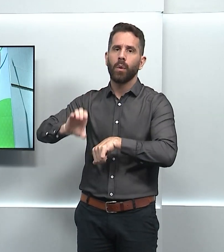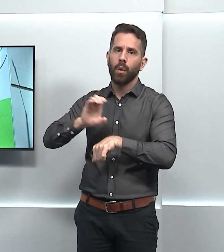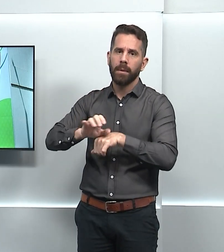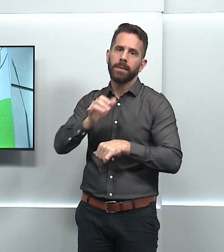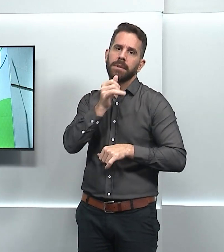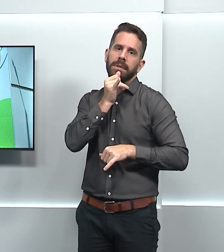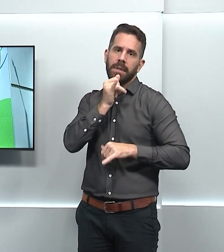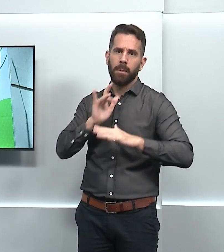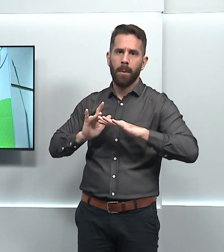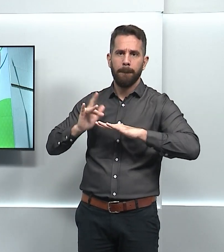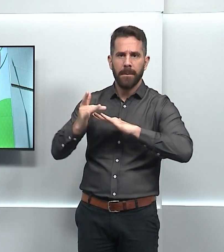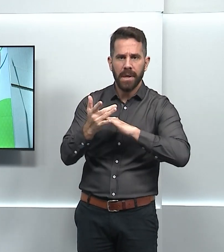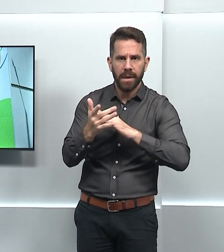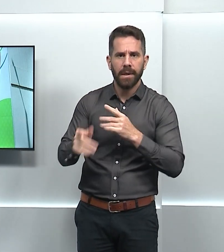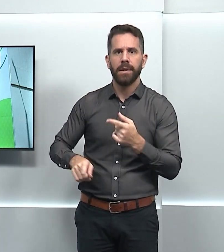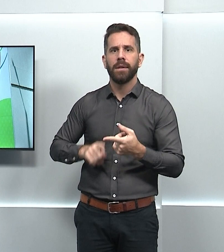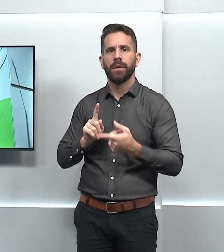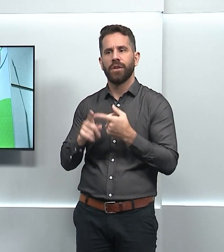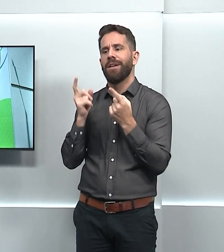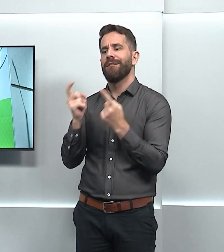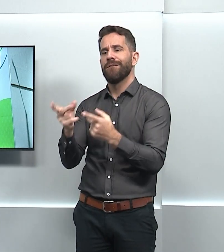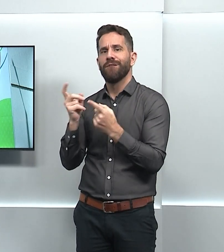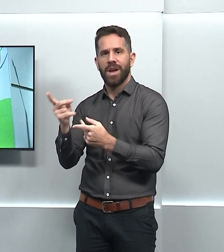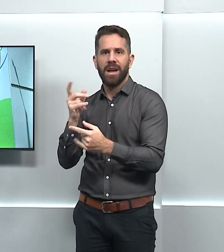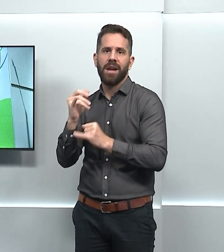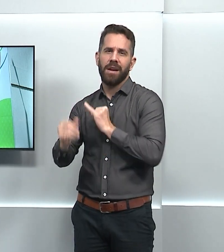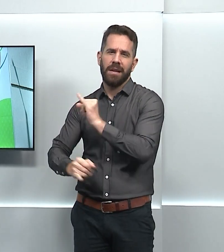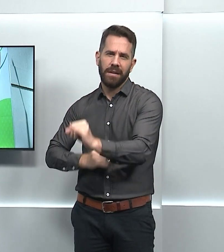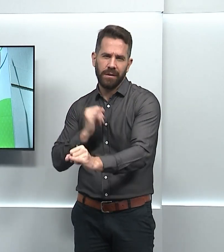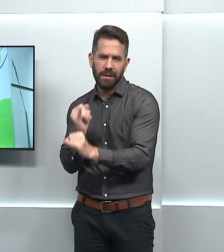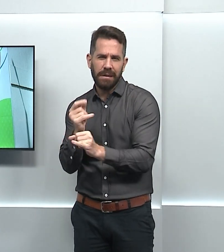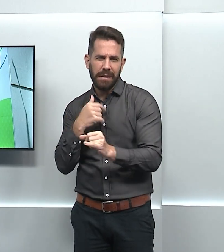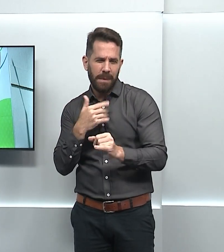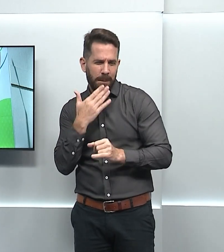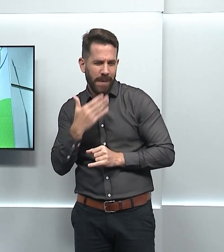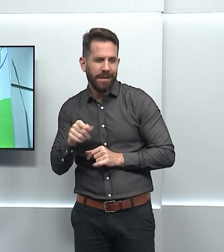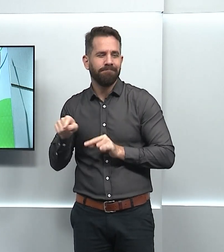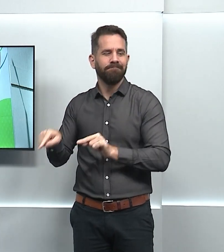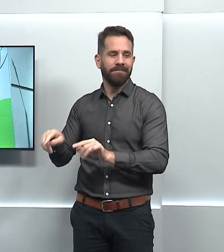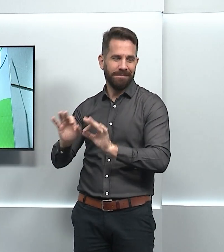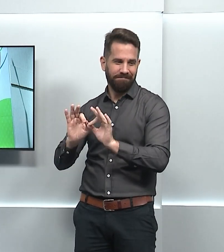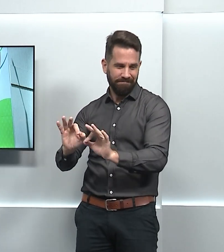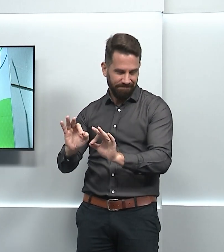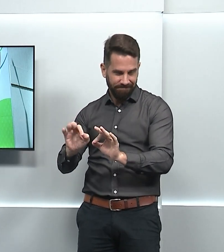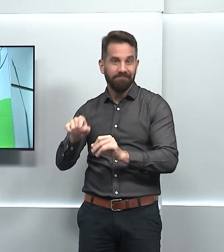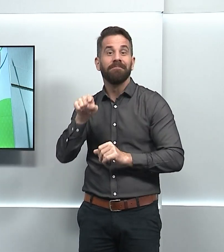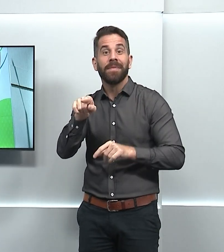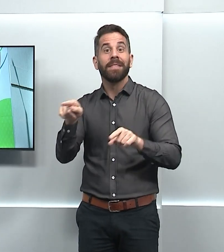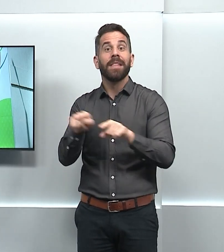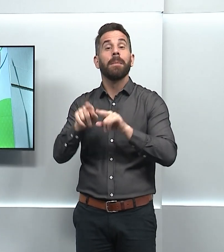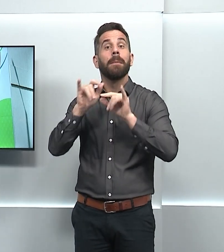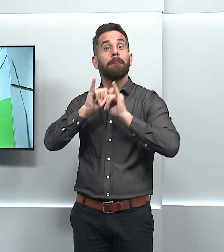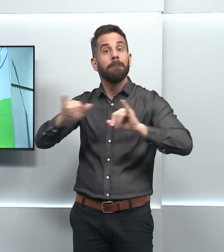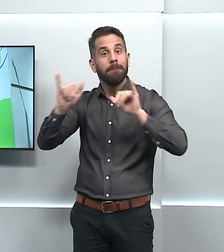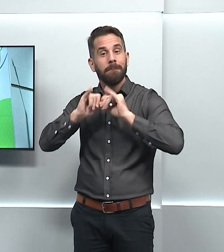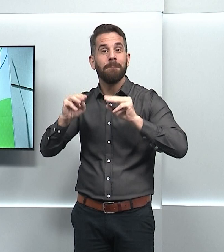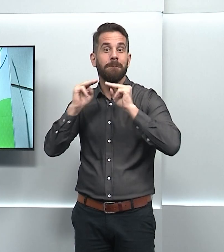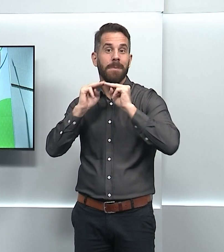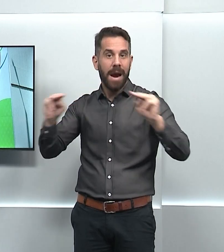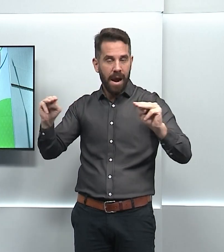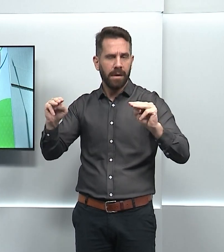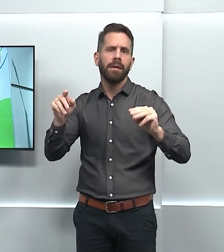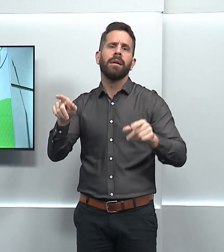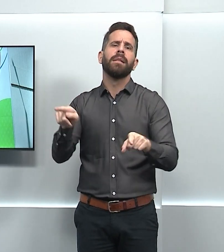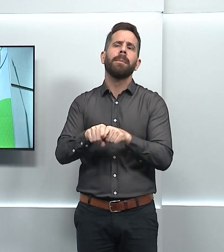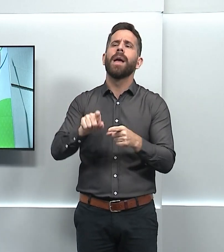mídias sociais, e-commerce, vou pedir para mudar aqui embaixo a informação, isso, e-commerce, marketing digital e outras opções